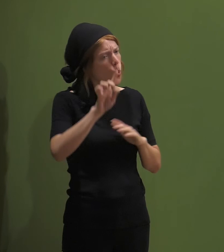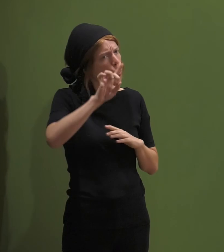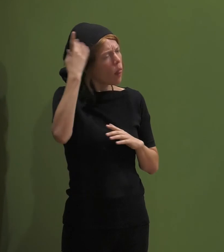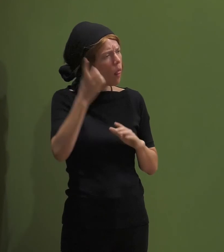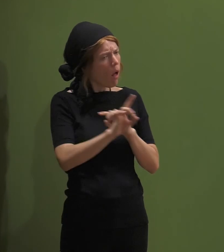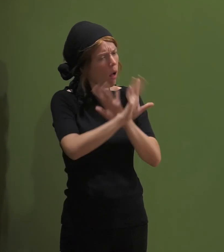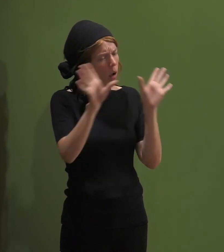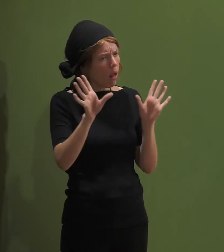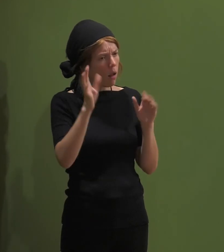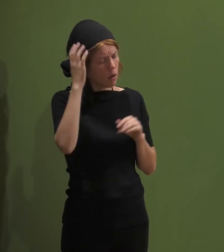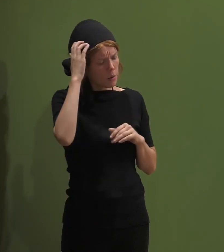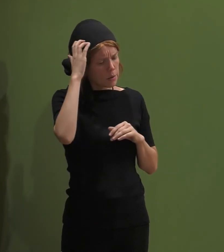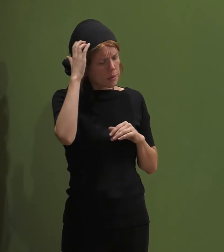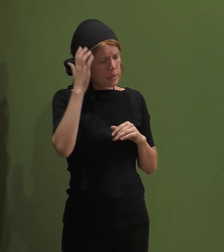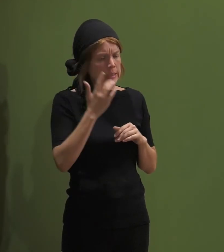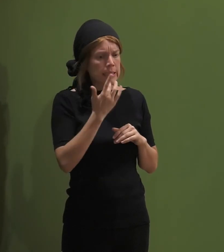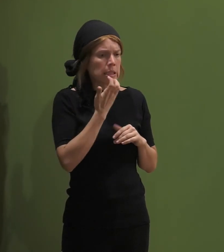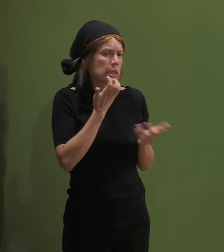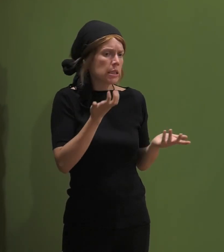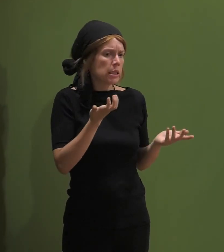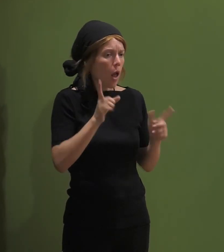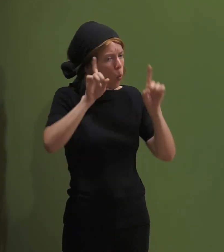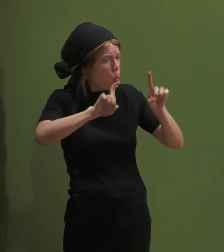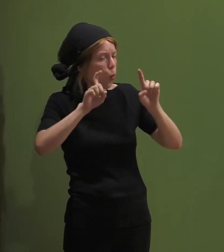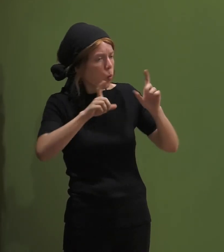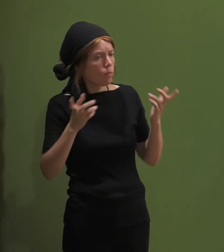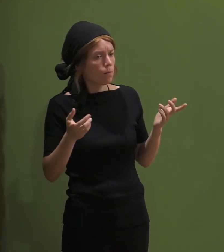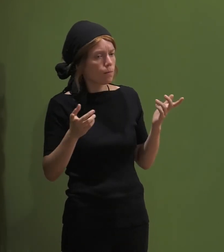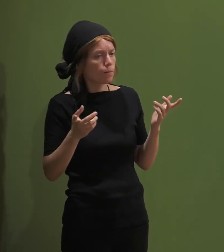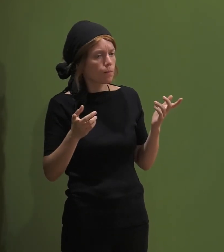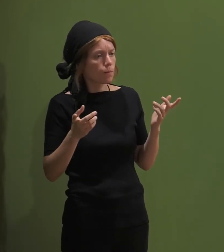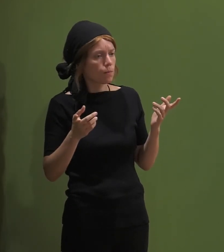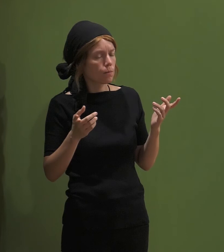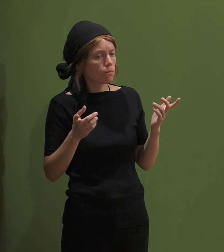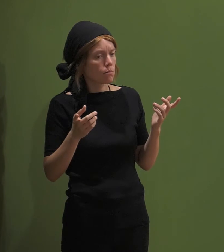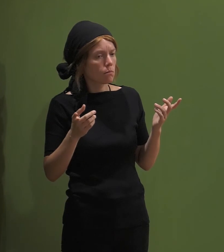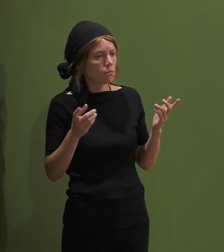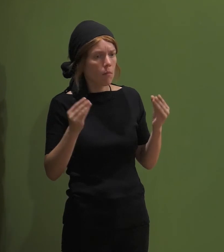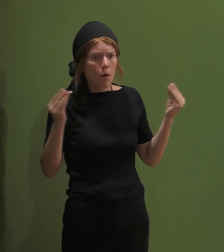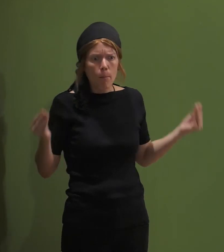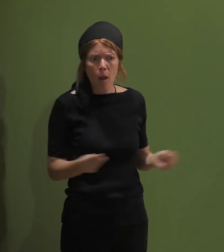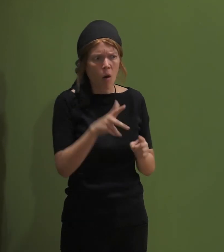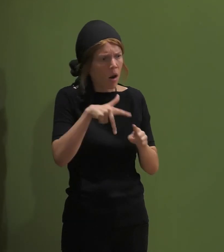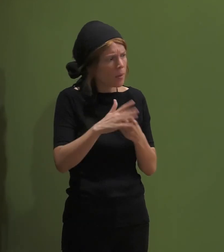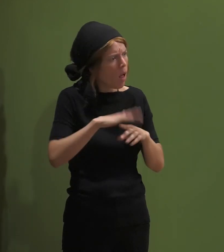clara, de que si la educación es la mejor palanca de transformación de los